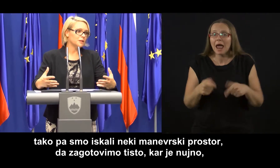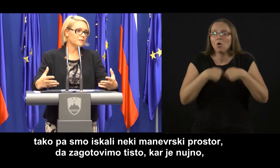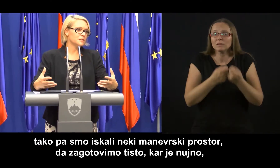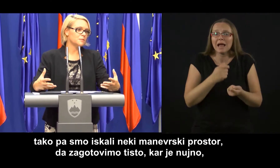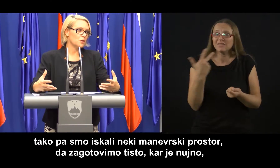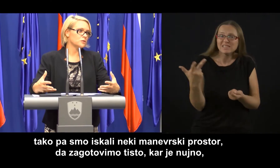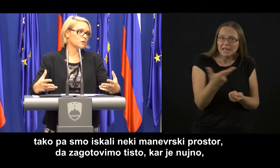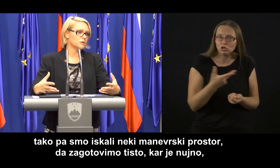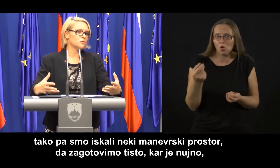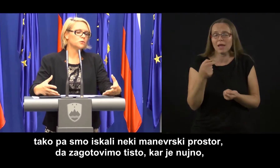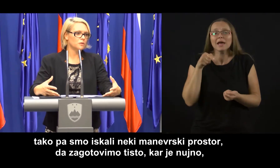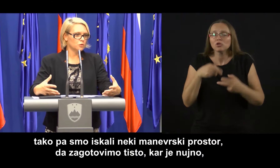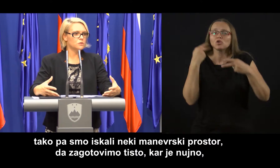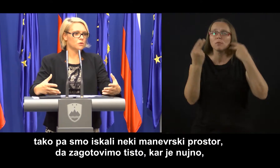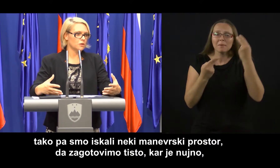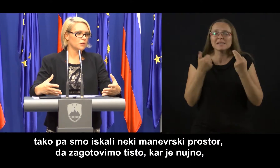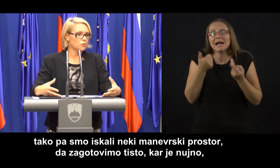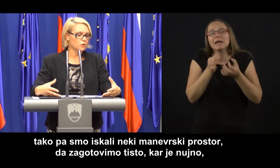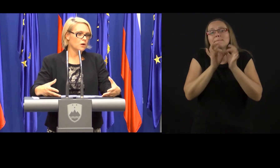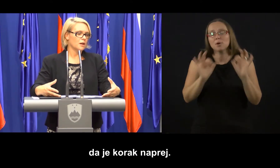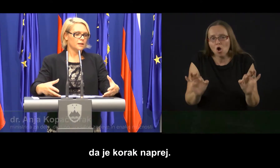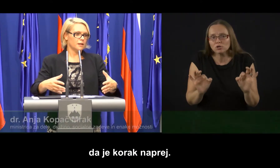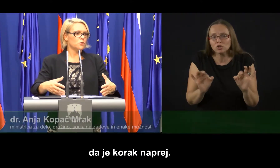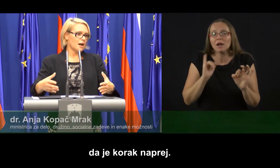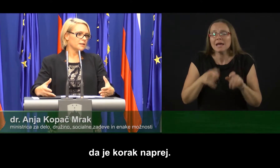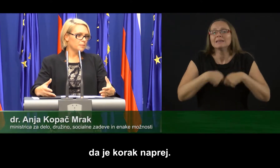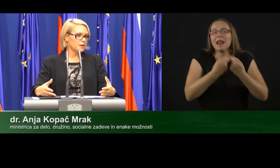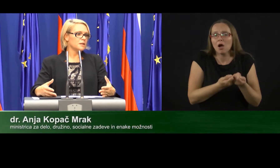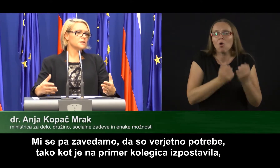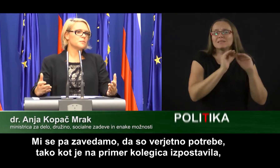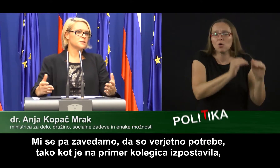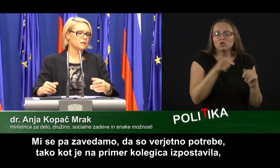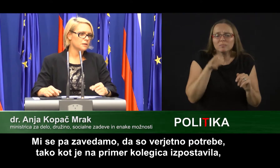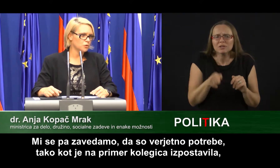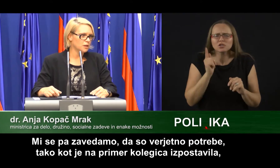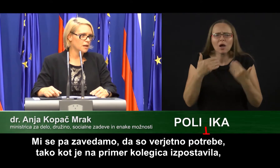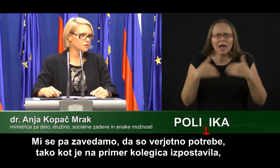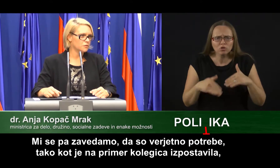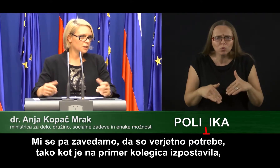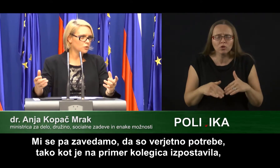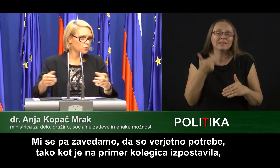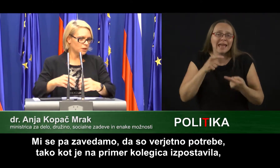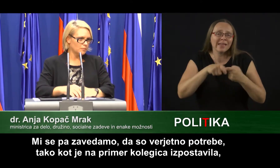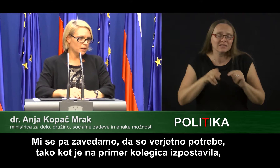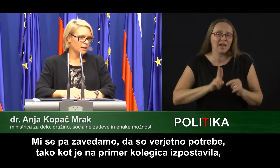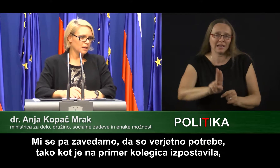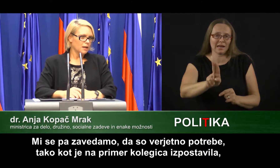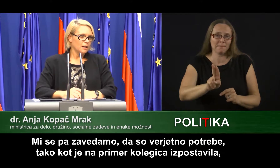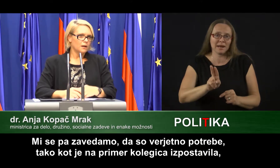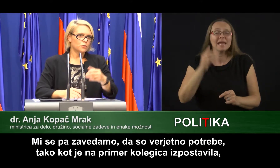nek manevrski prostor, da zagotovimo tisto, kar je nujno, da je korak naprej, se pa zavedamo, da so verjetno